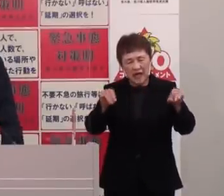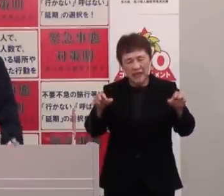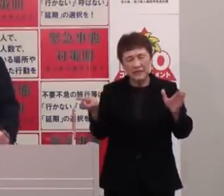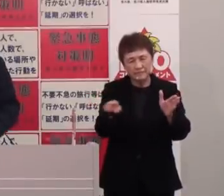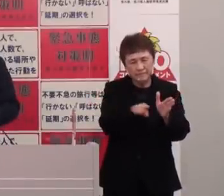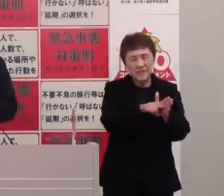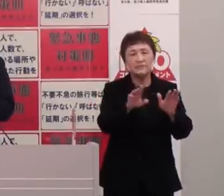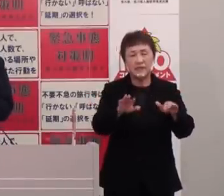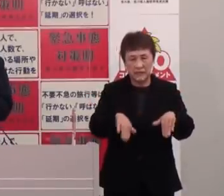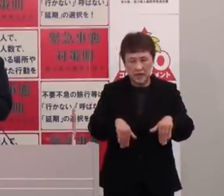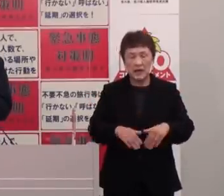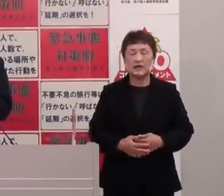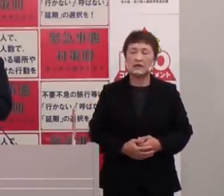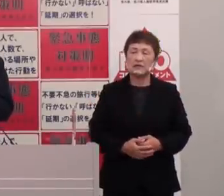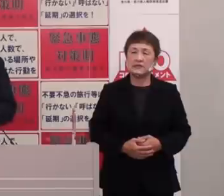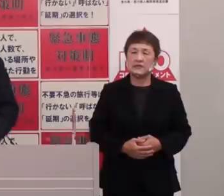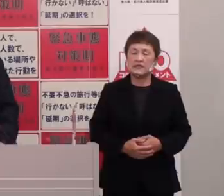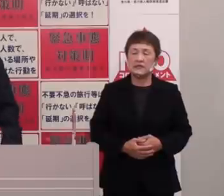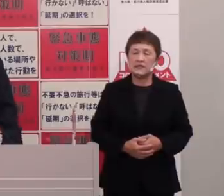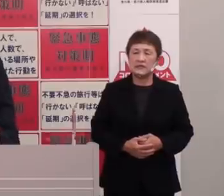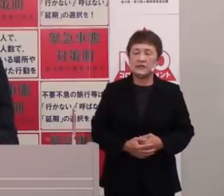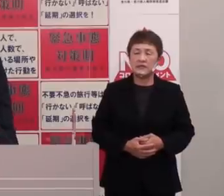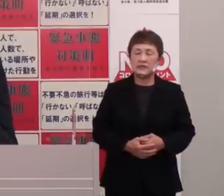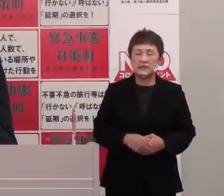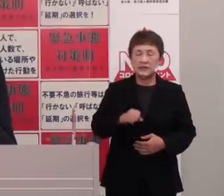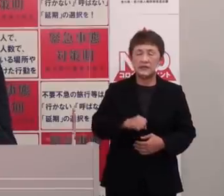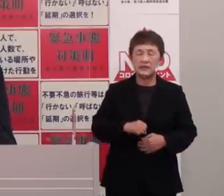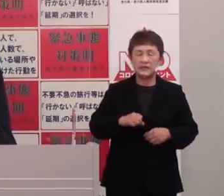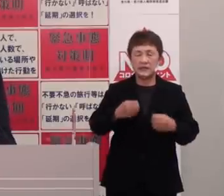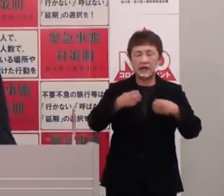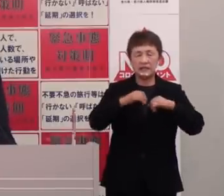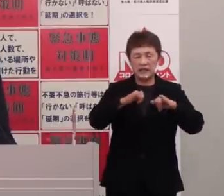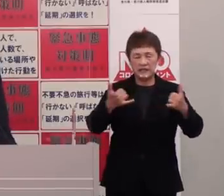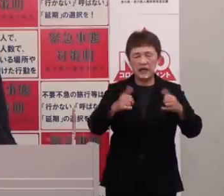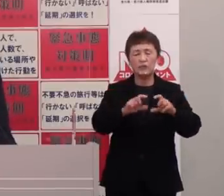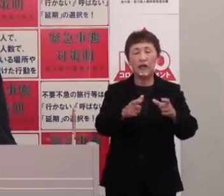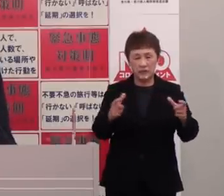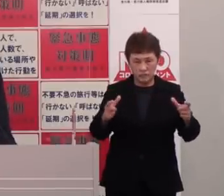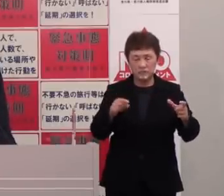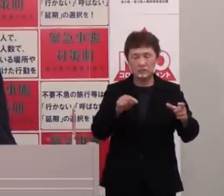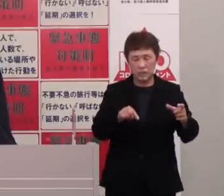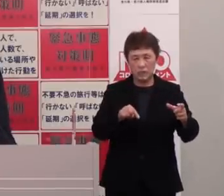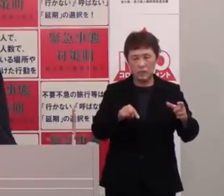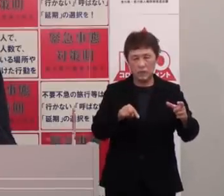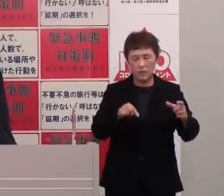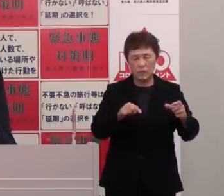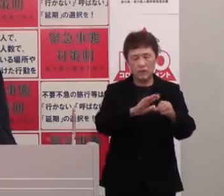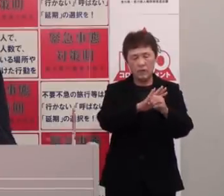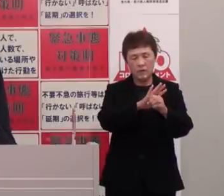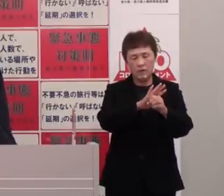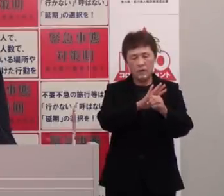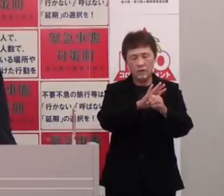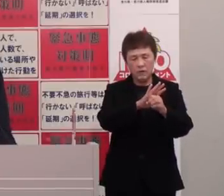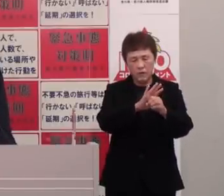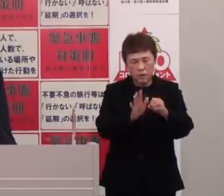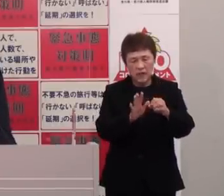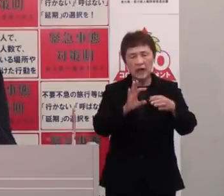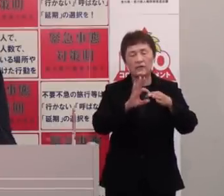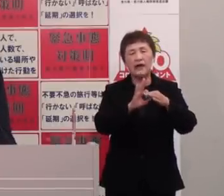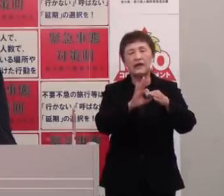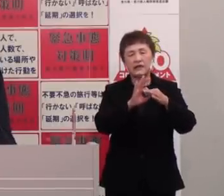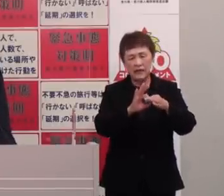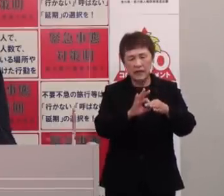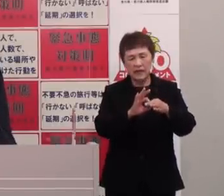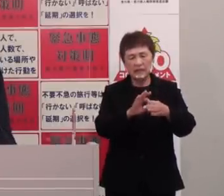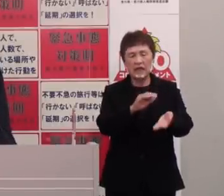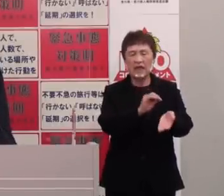れど、患者の方、感染者が増えれば、そういうコロナの関連で、医